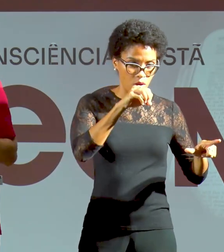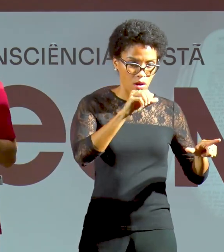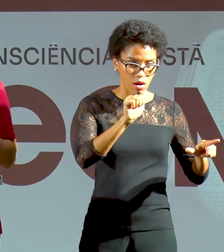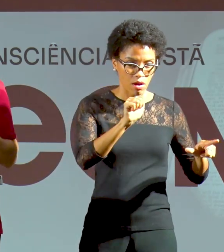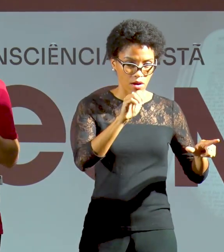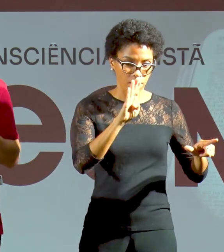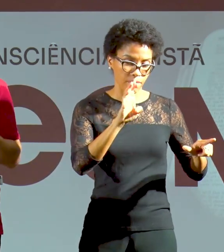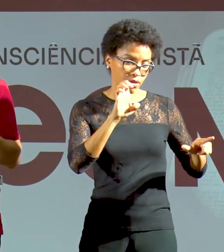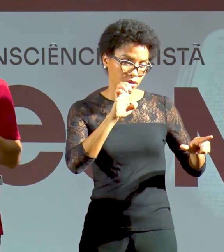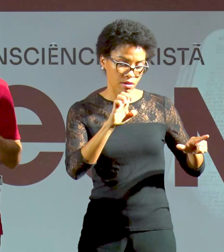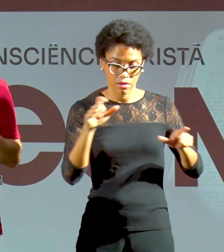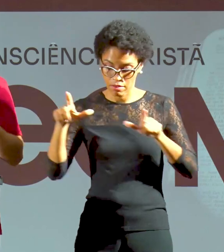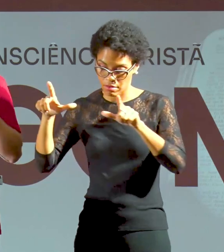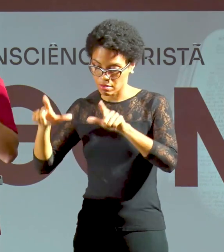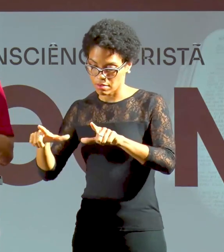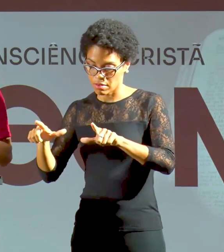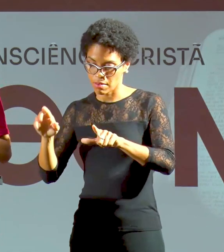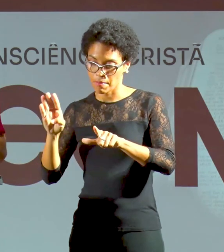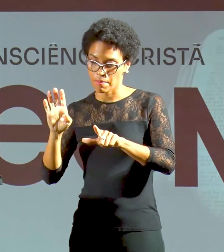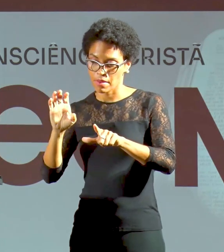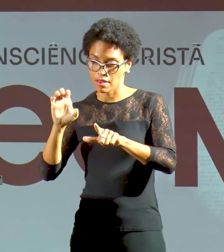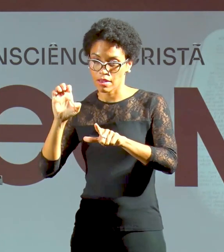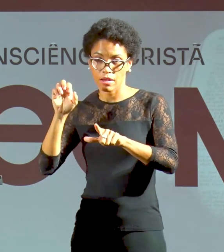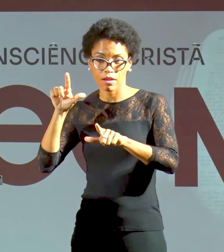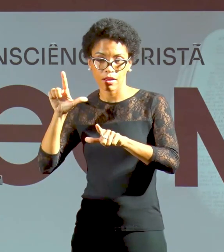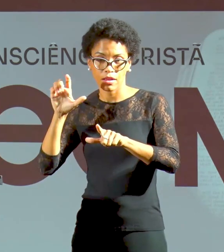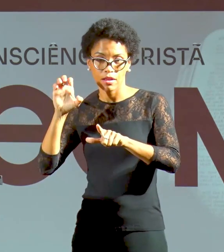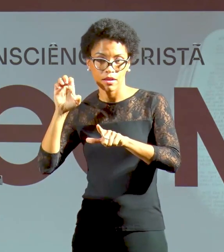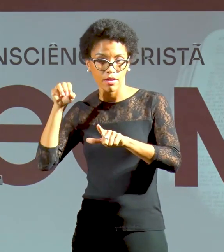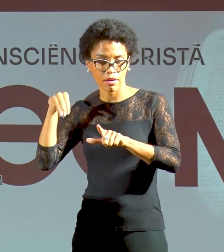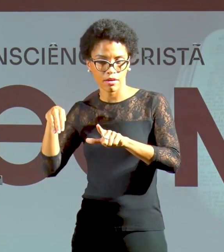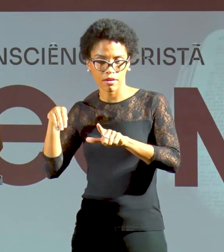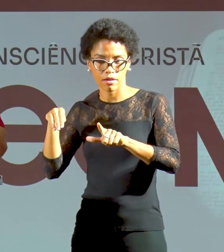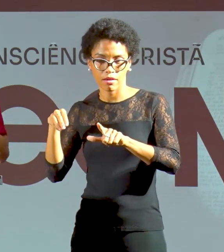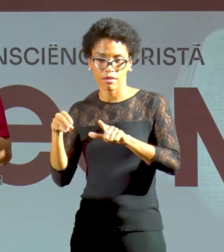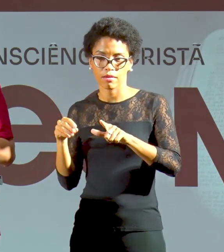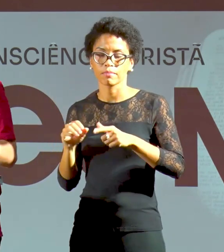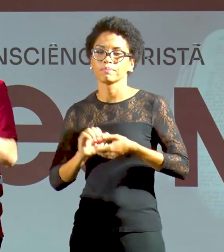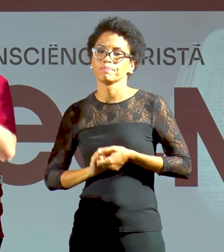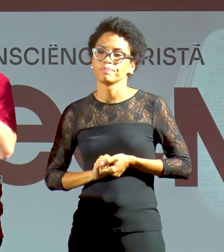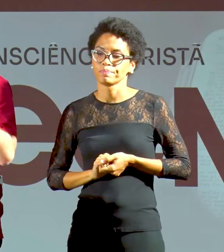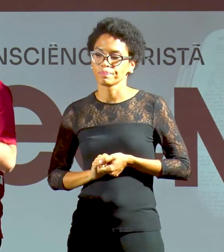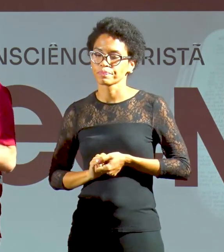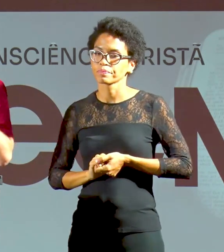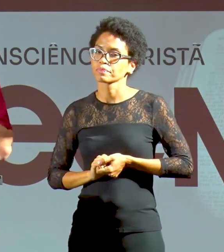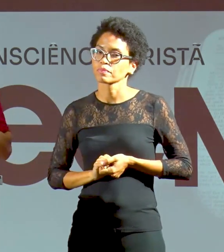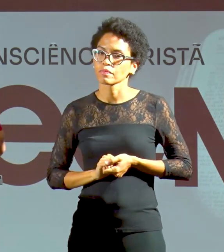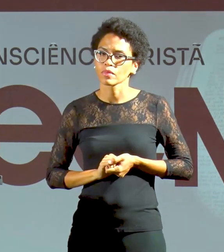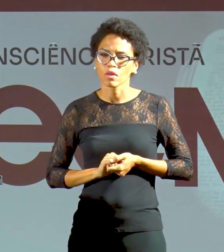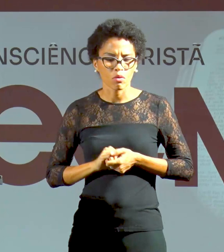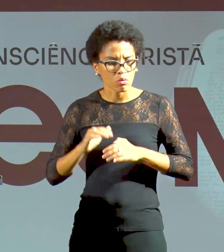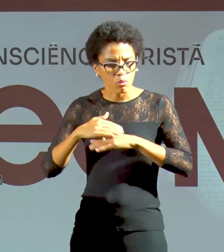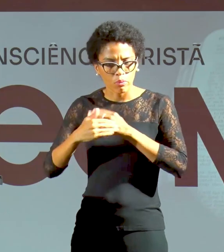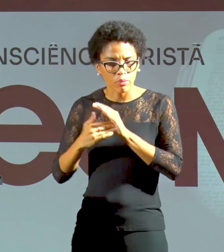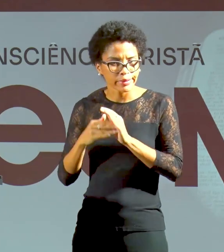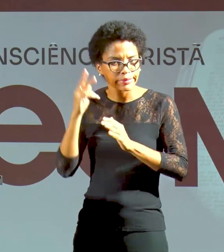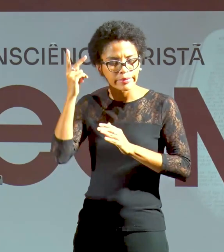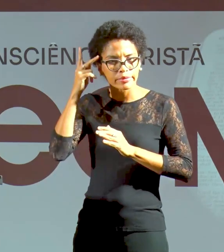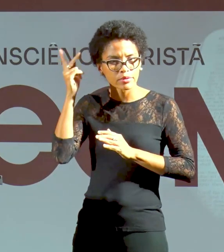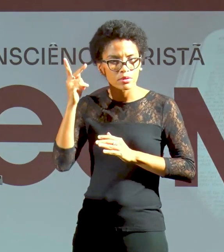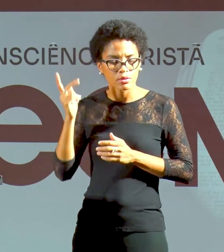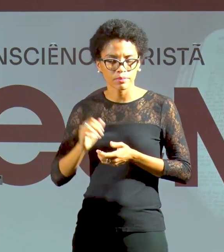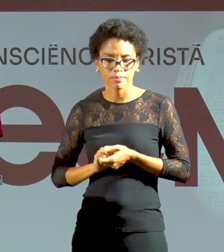e Belém toda a história do livro de Rute se passa em Moabe e Belém vamos lá